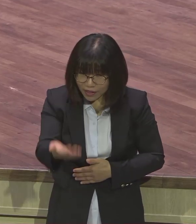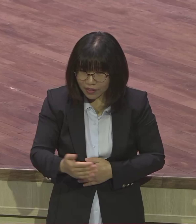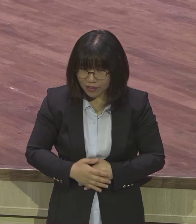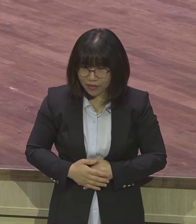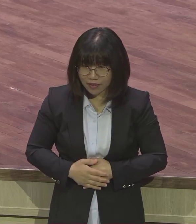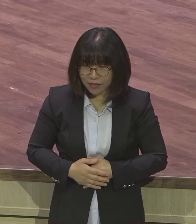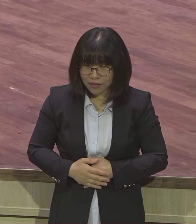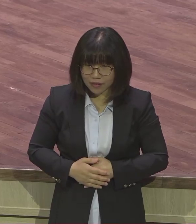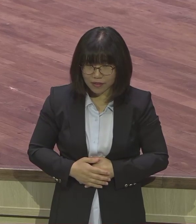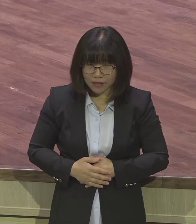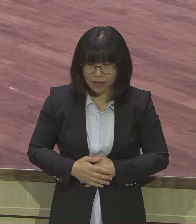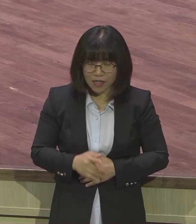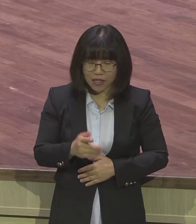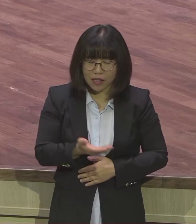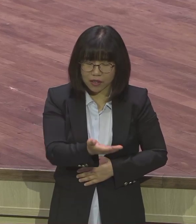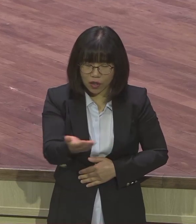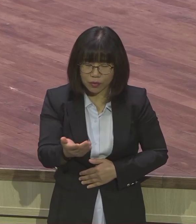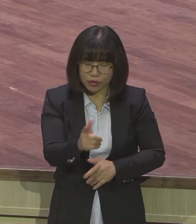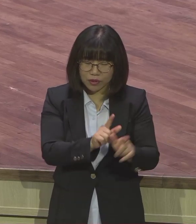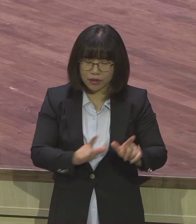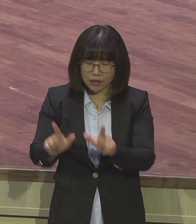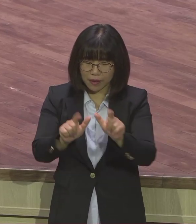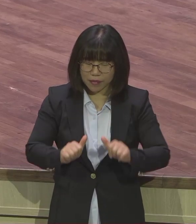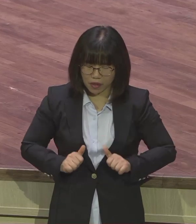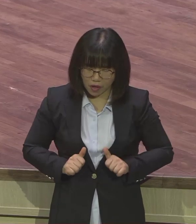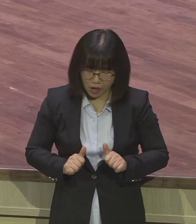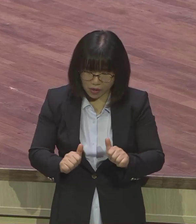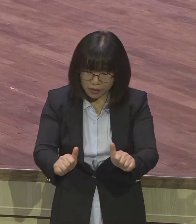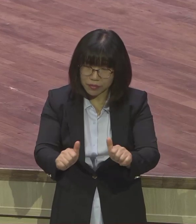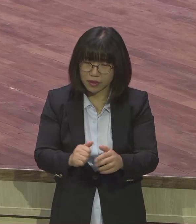잠잘 겨를도 없었나이다.